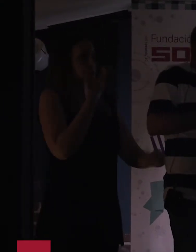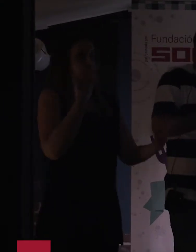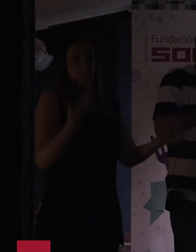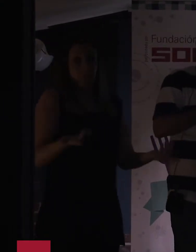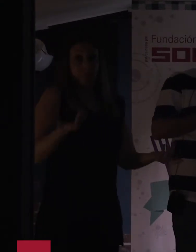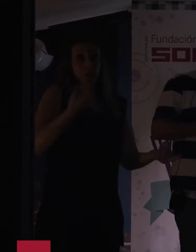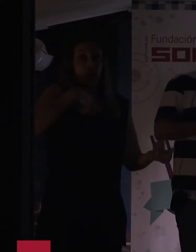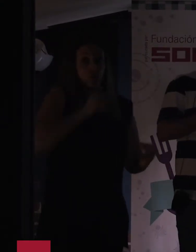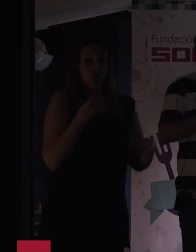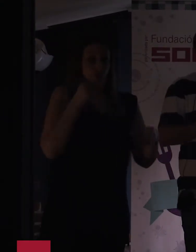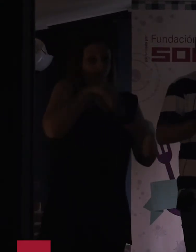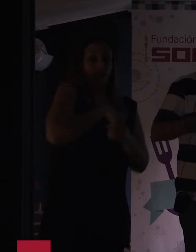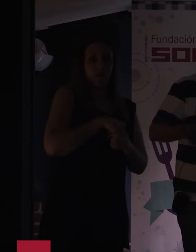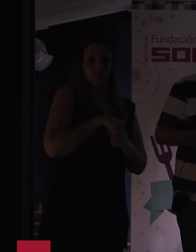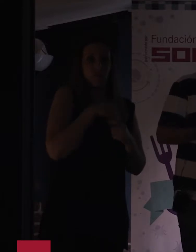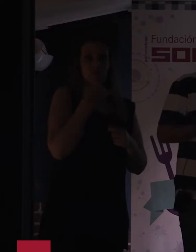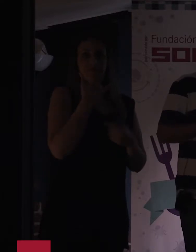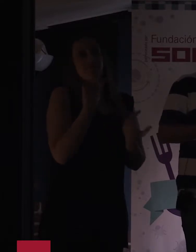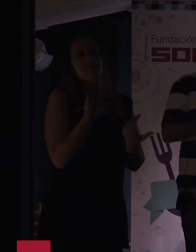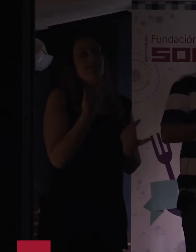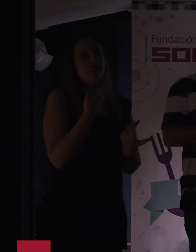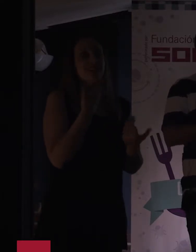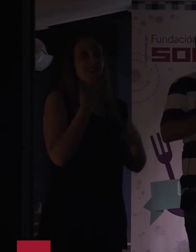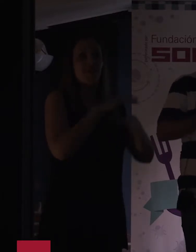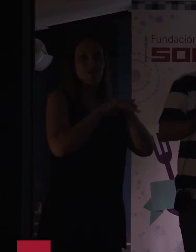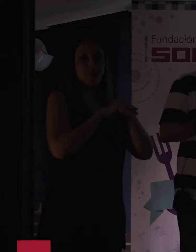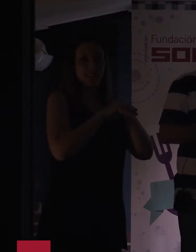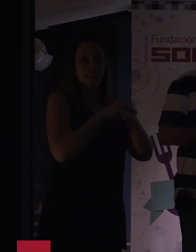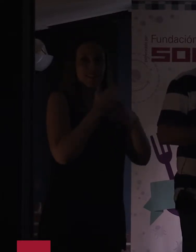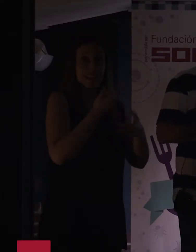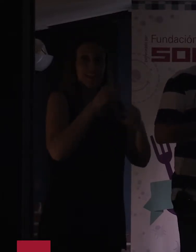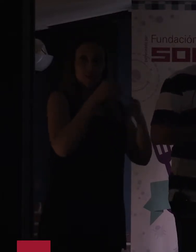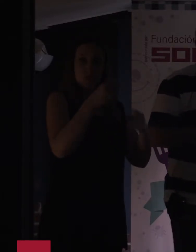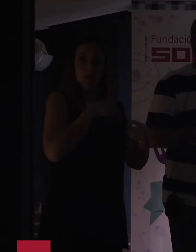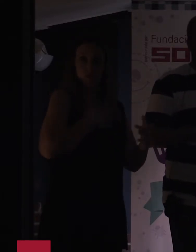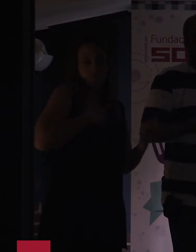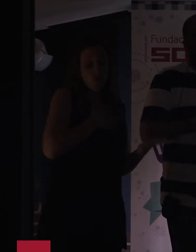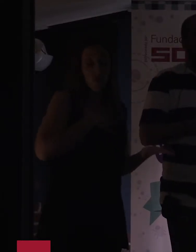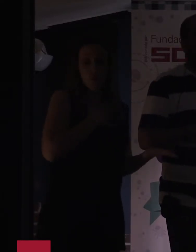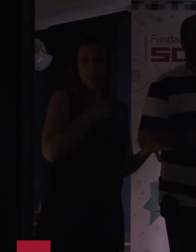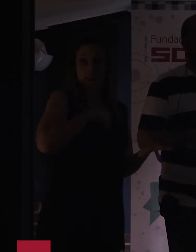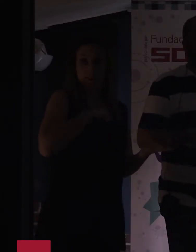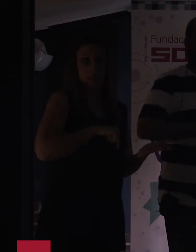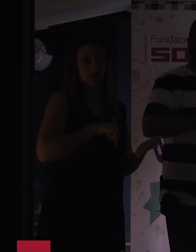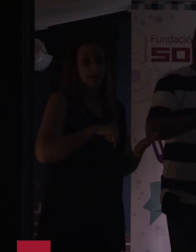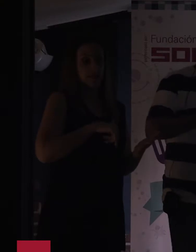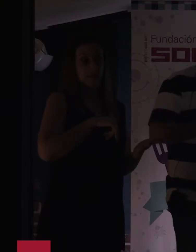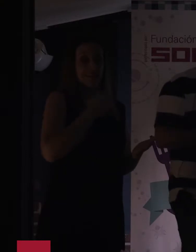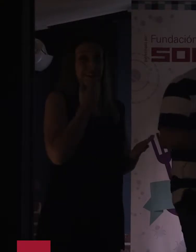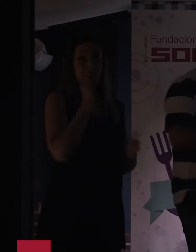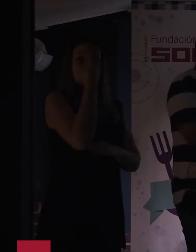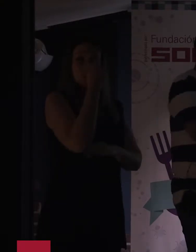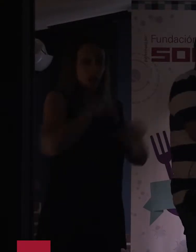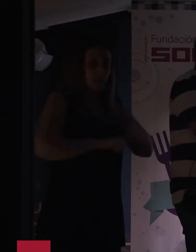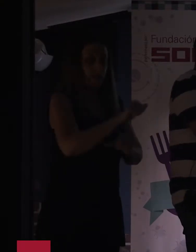lo que metamos sea amigable. Las neuronas se sientan cómodas, se sientan a gusto. Y a partir de ahí podemos trabajar. Eso ha llevado